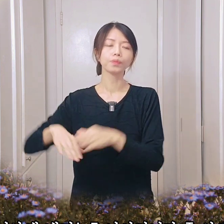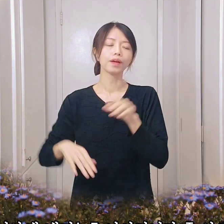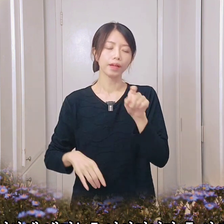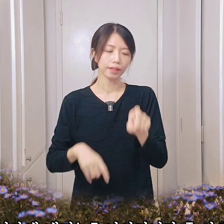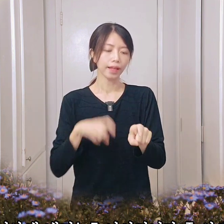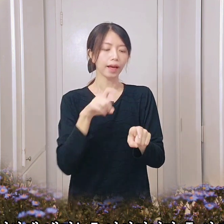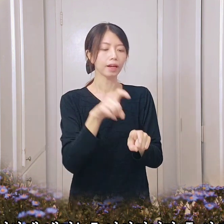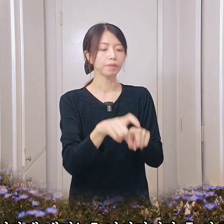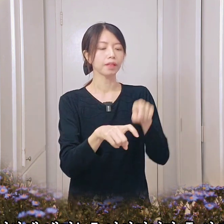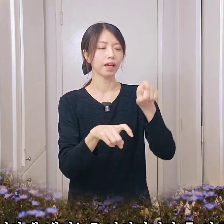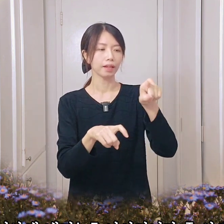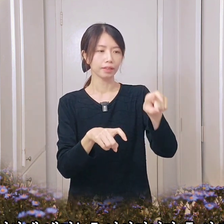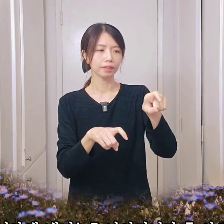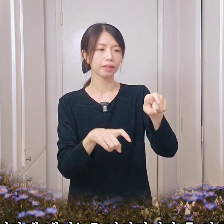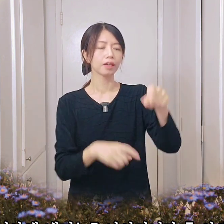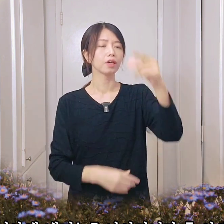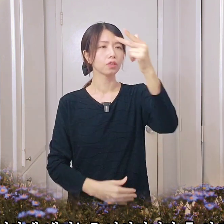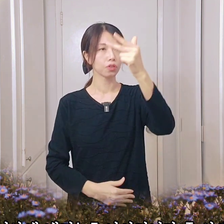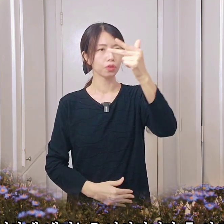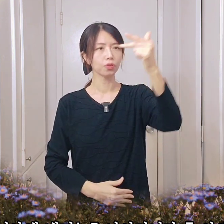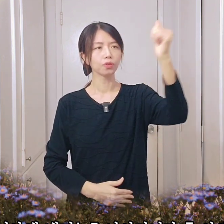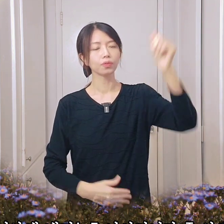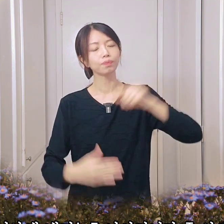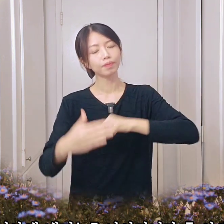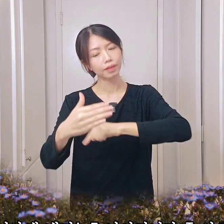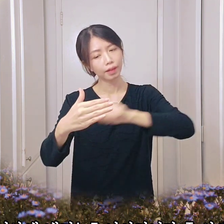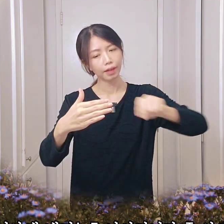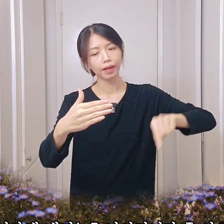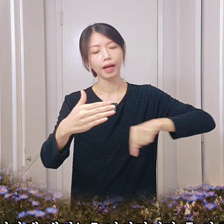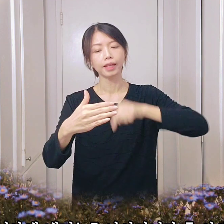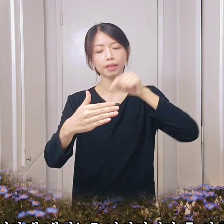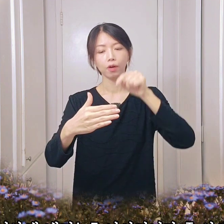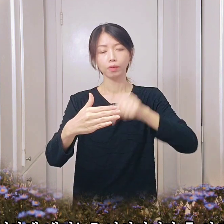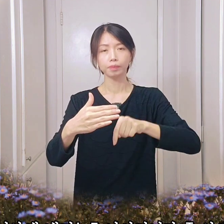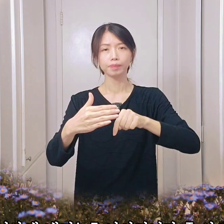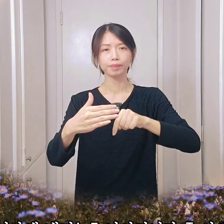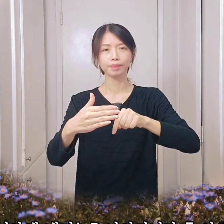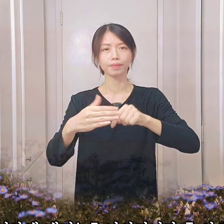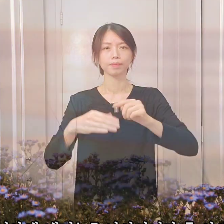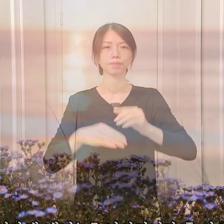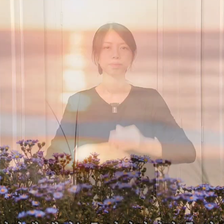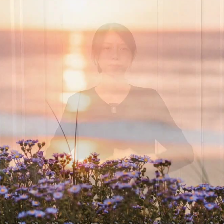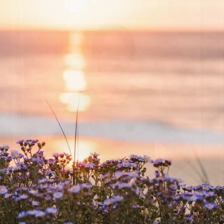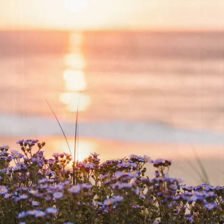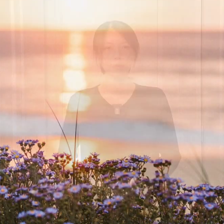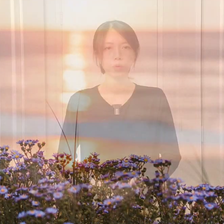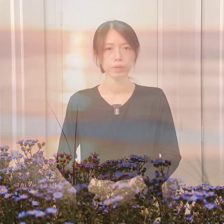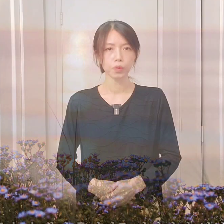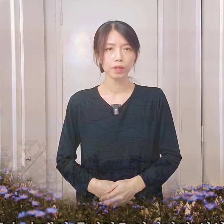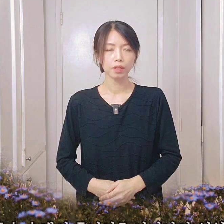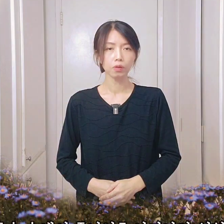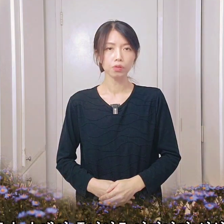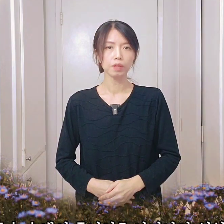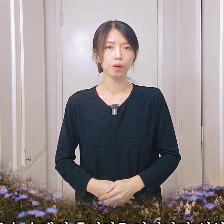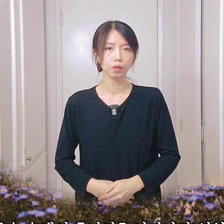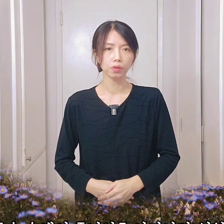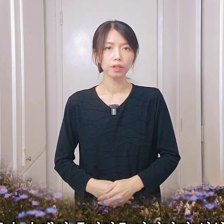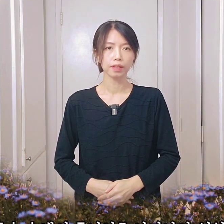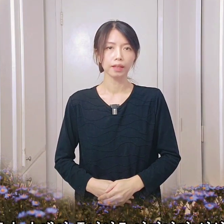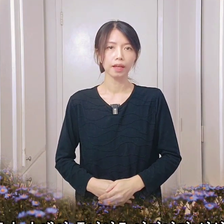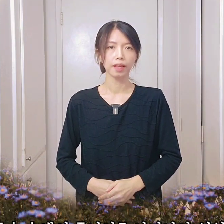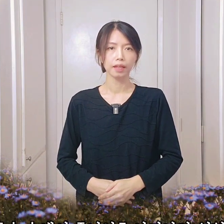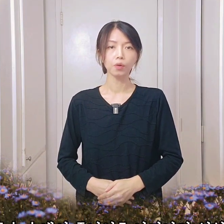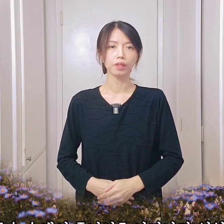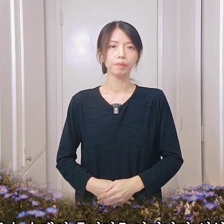내려놓고 나아갑니다. 주 안에서. 내 모습 속에서 주님